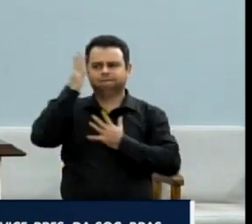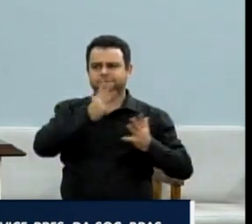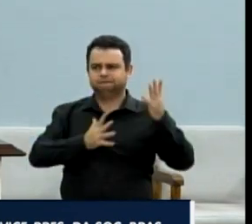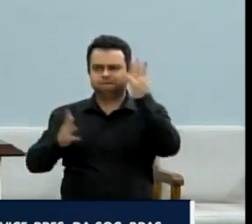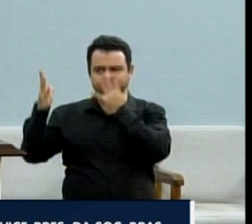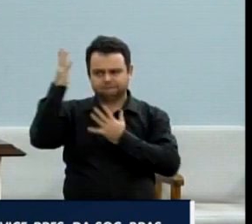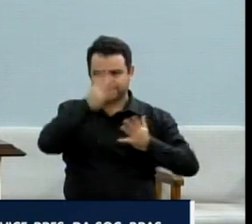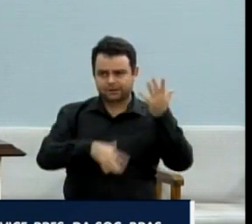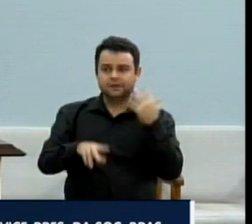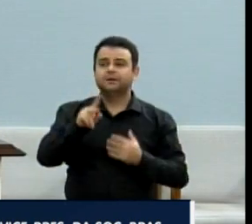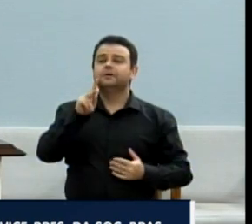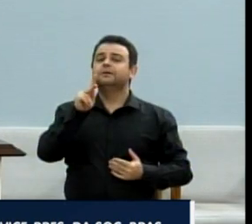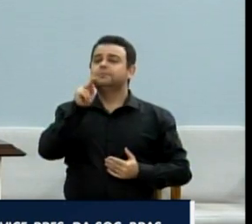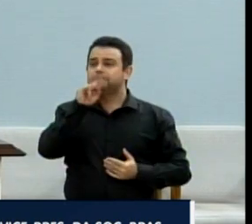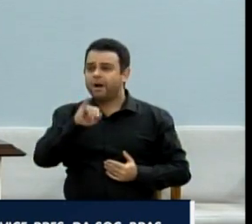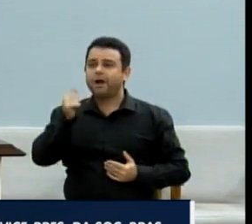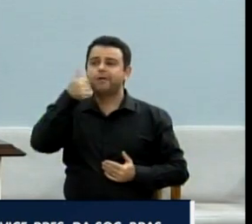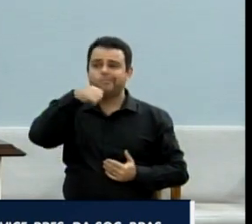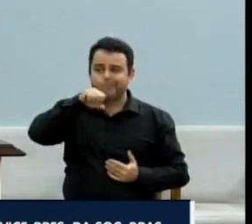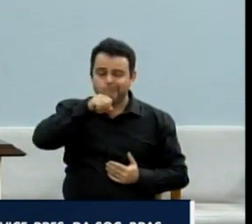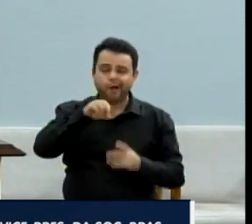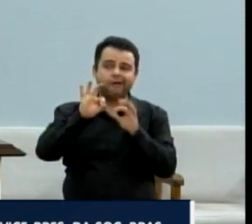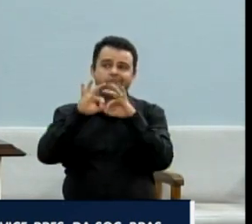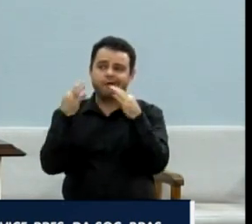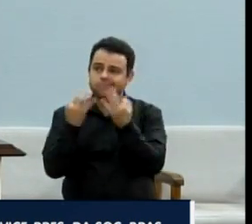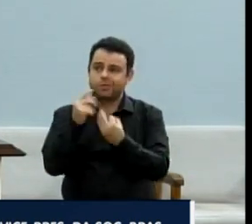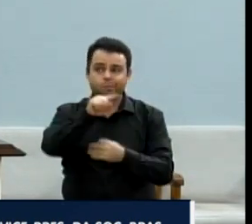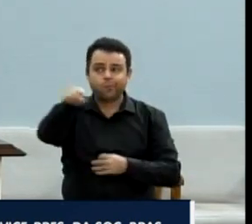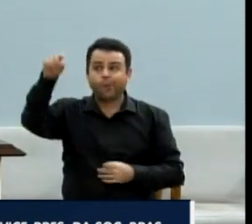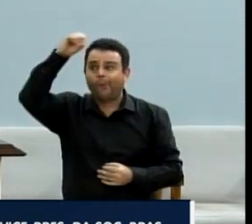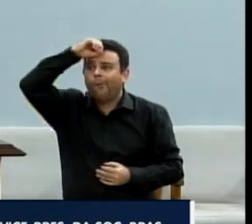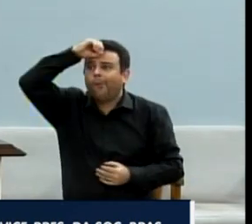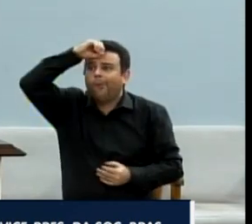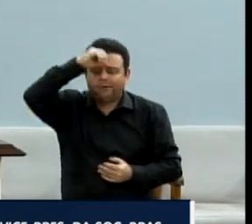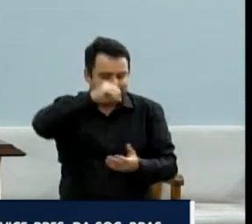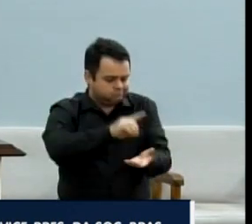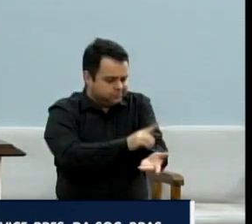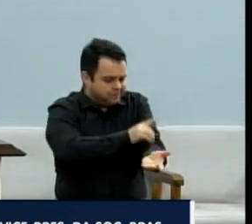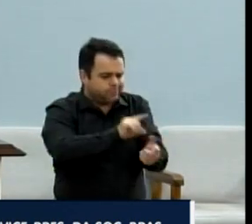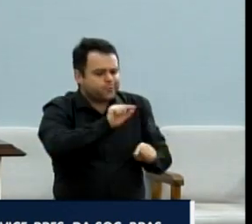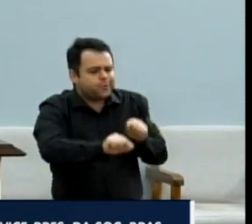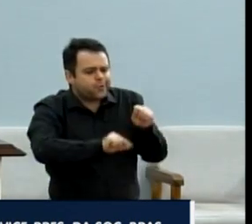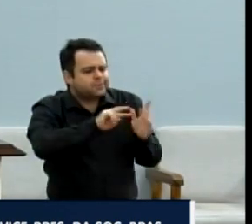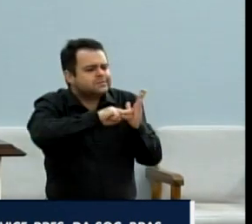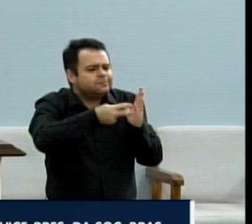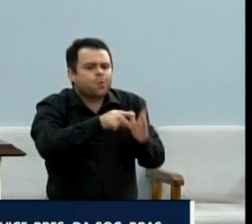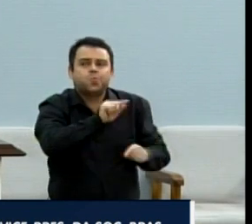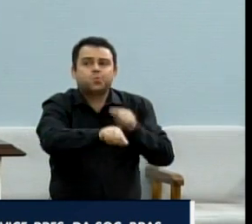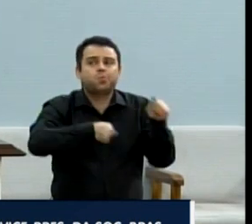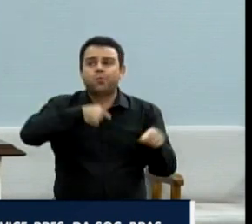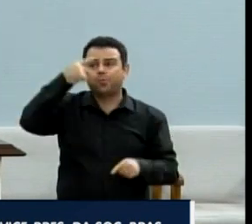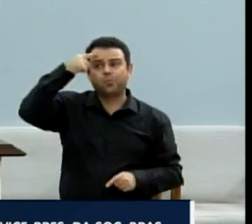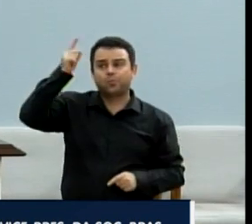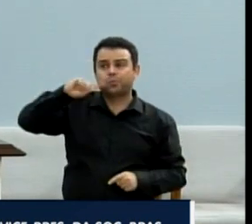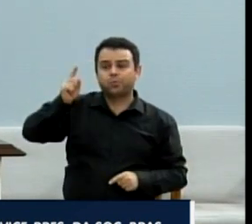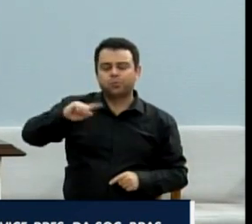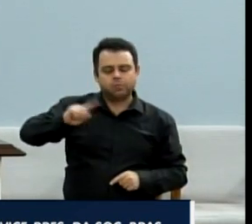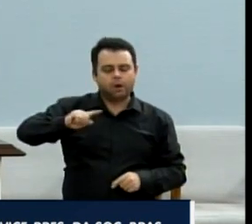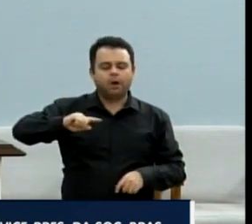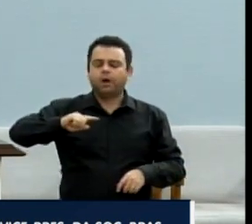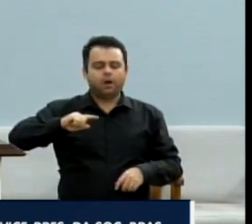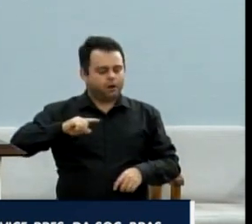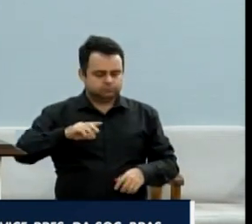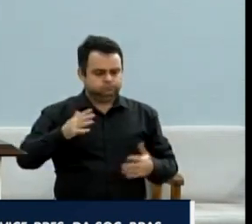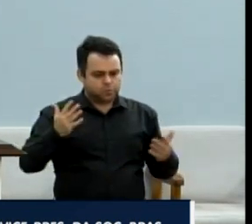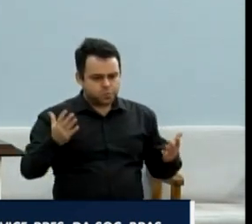São pais e mães e familiares que nem sabiam o que era diabetes e, de repente, têm que se ver